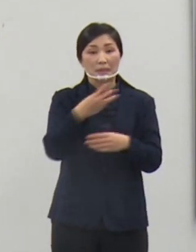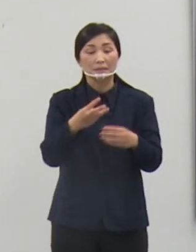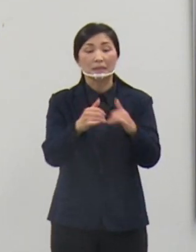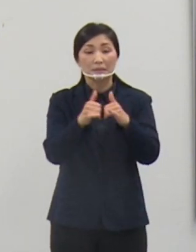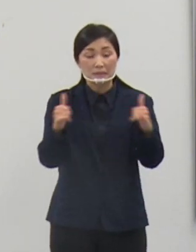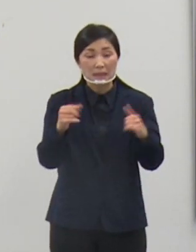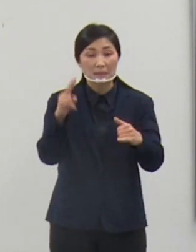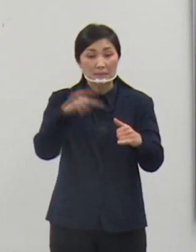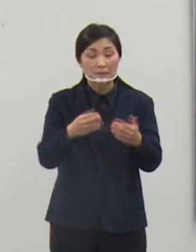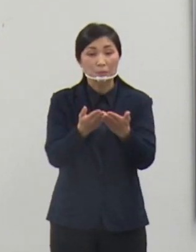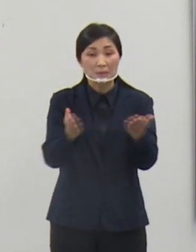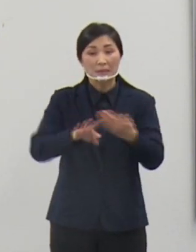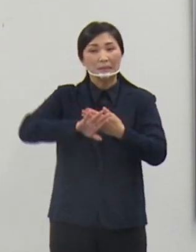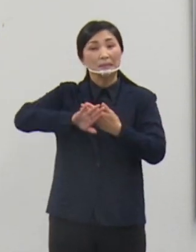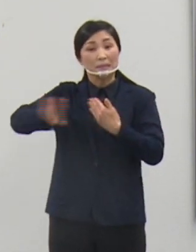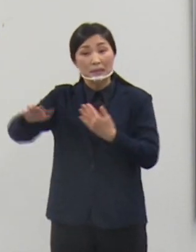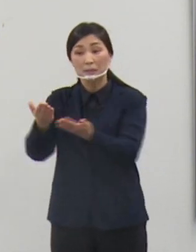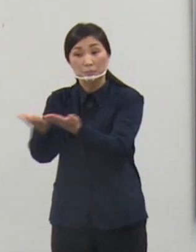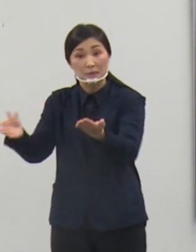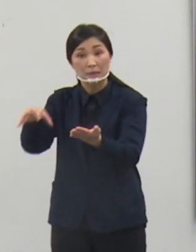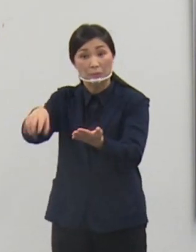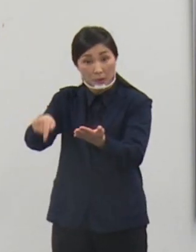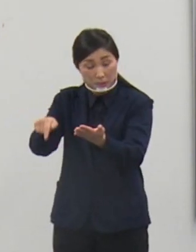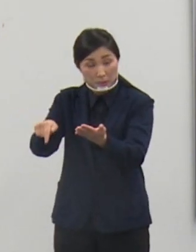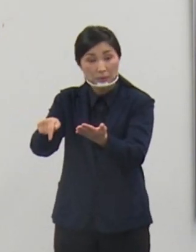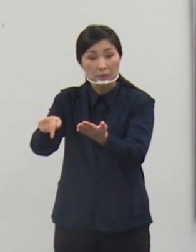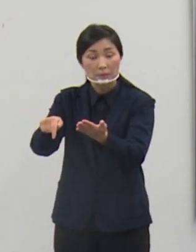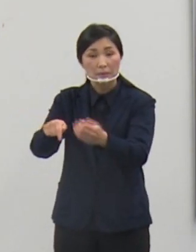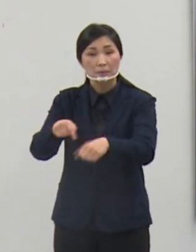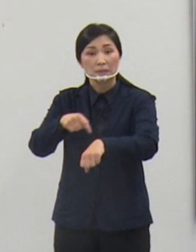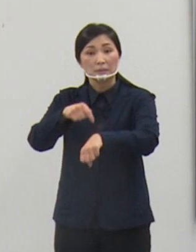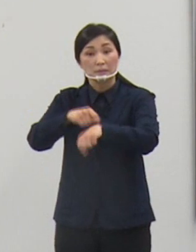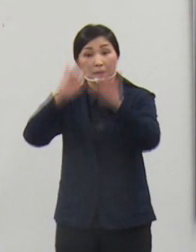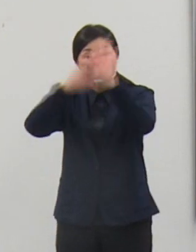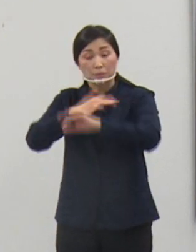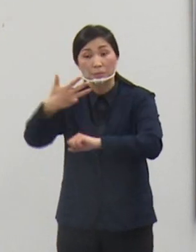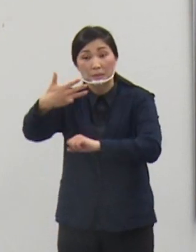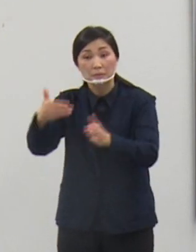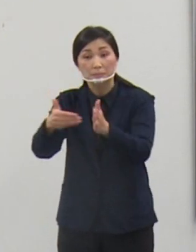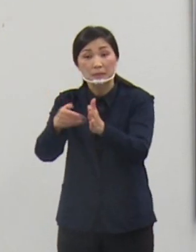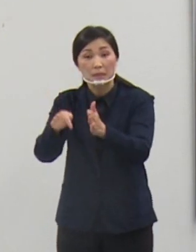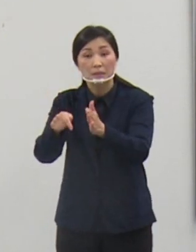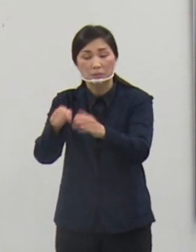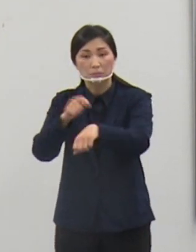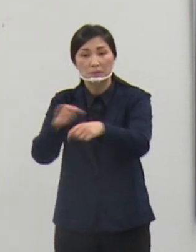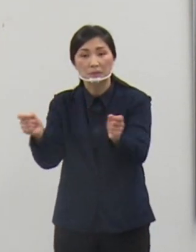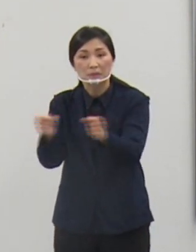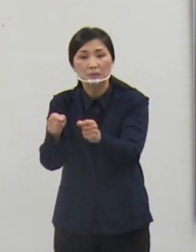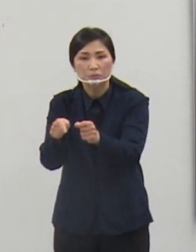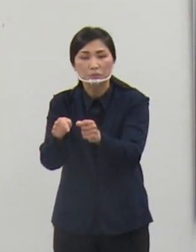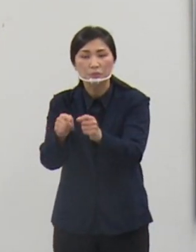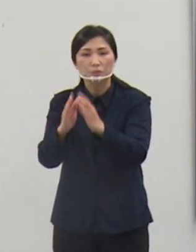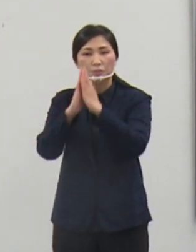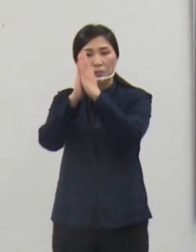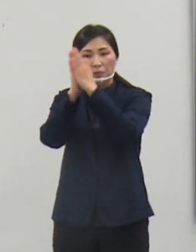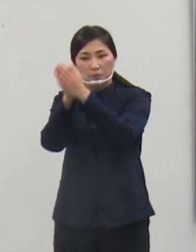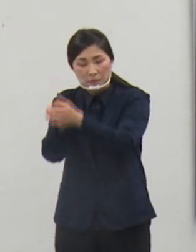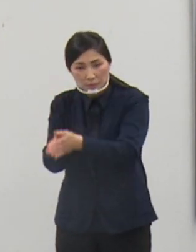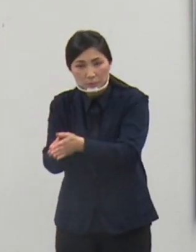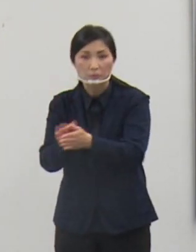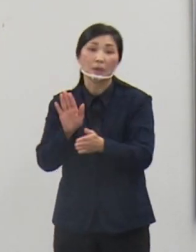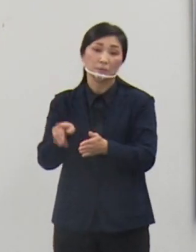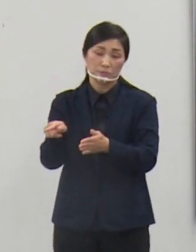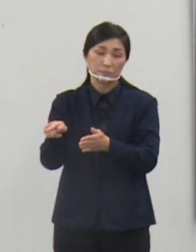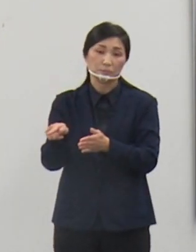の飲食店に対し20時までの営業時間短縮を要請することができるようにいたします